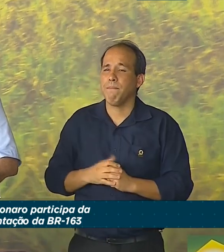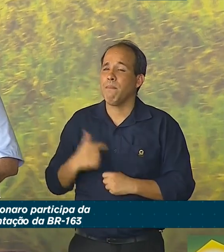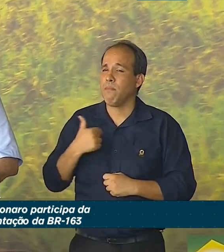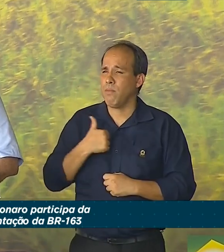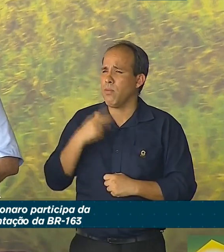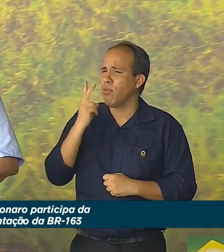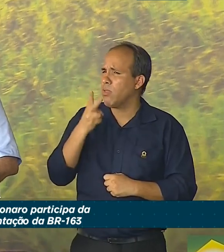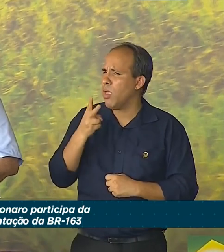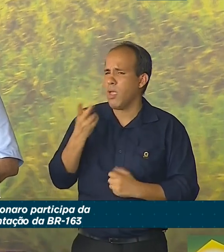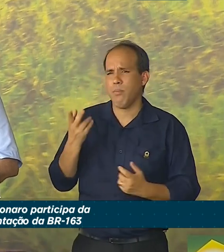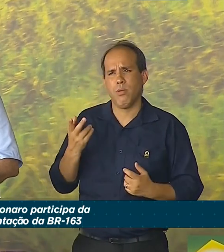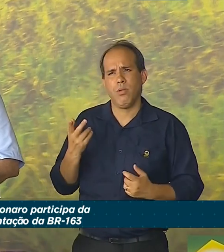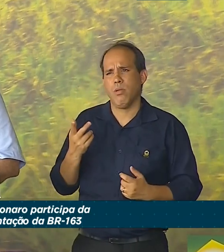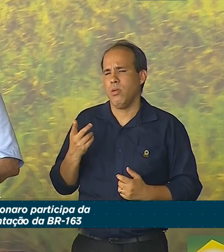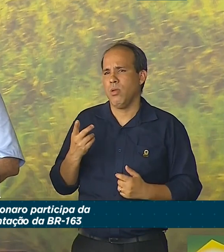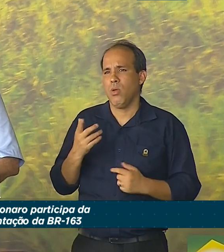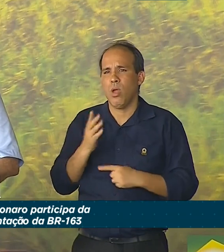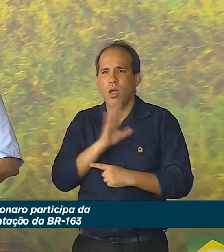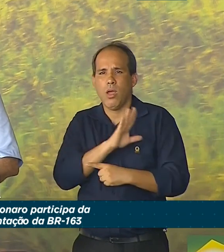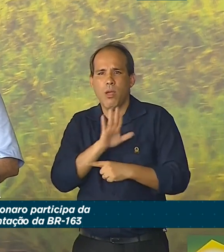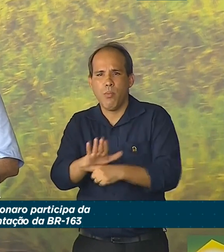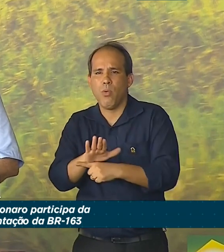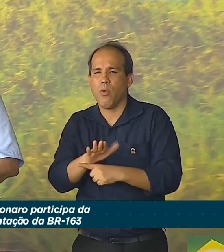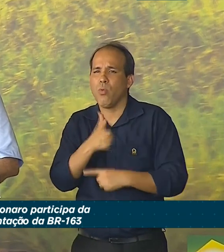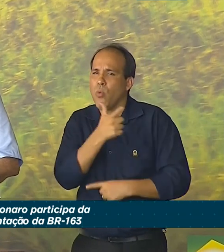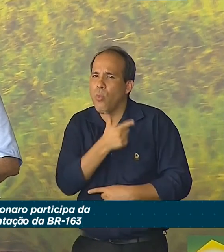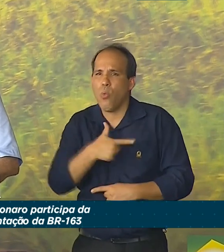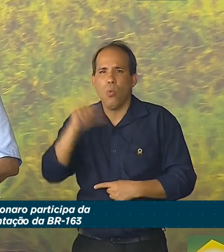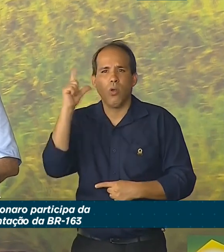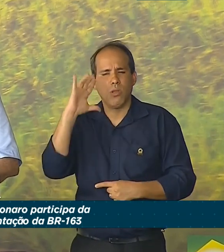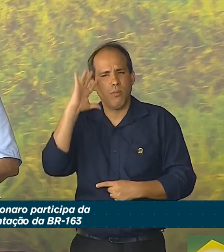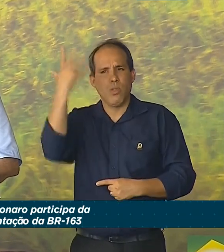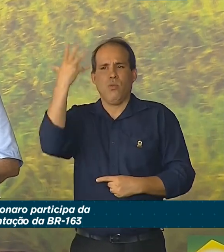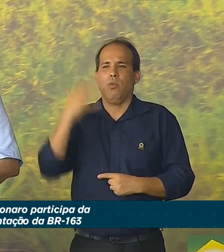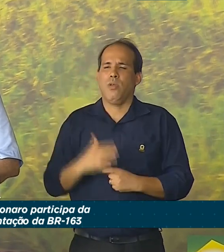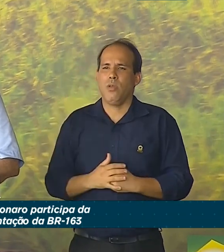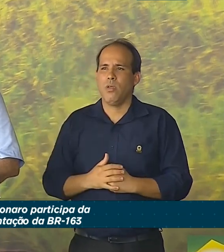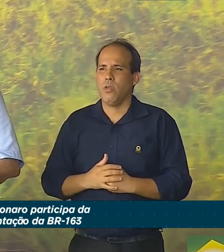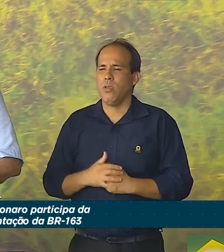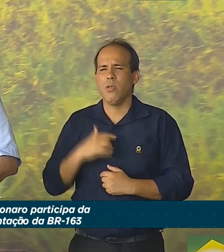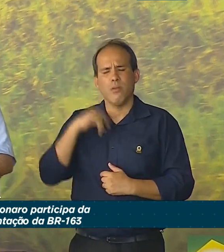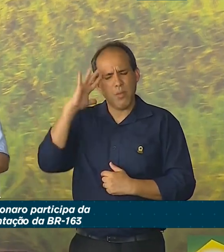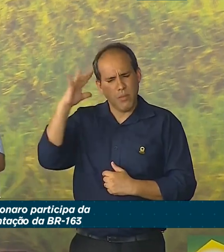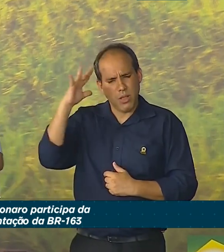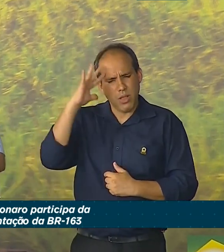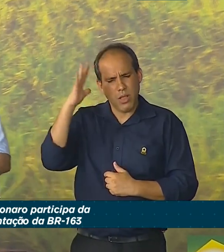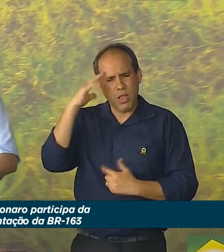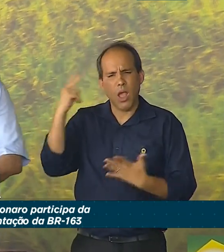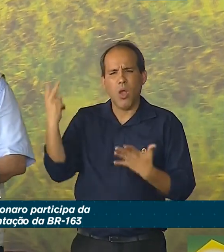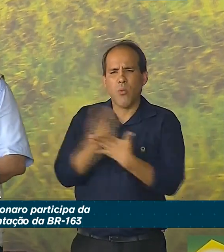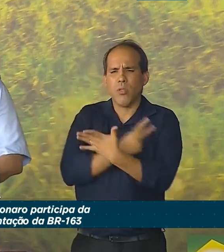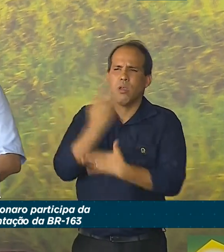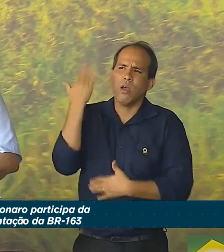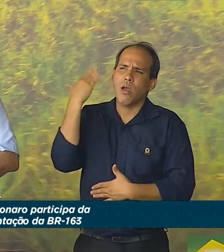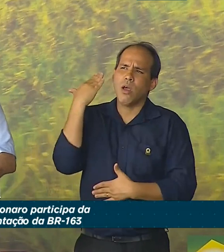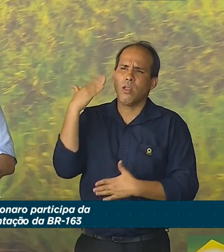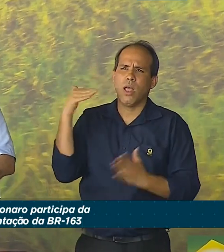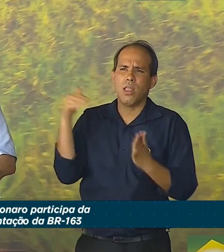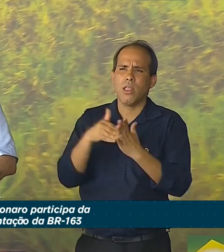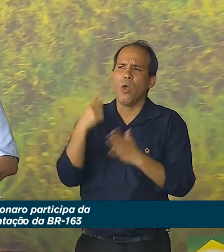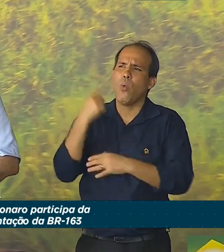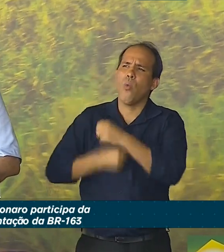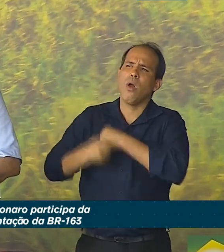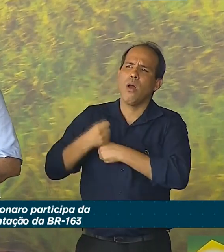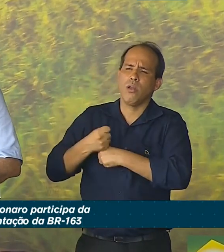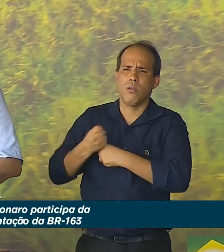sempre me coloquei do outro lado para tomar uma decisão. Eu fico imaginando o que acontecia até há pouco mais de um